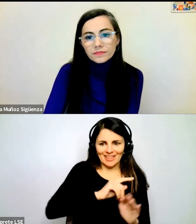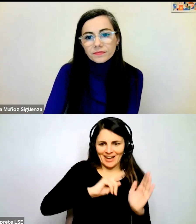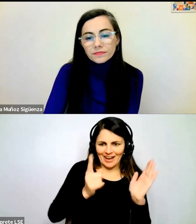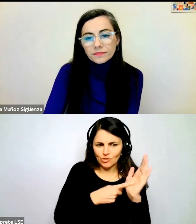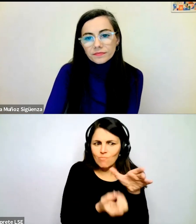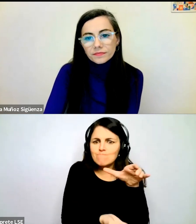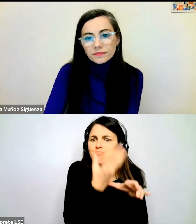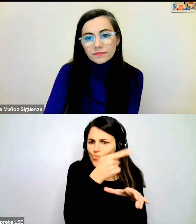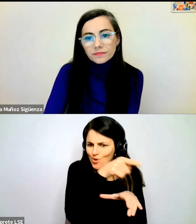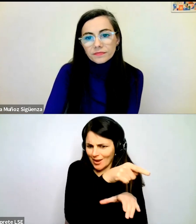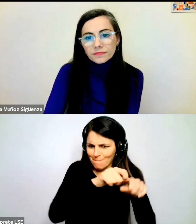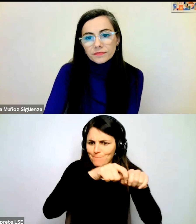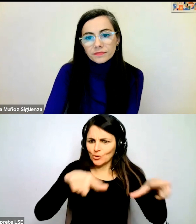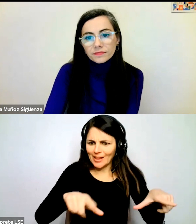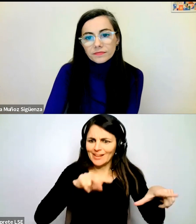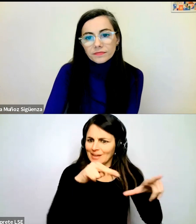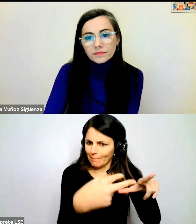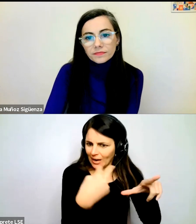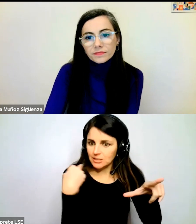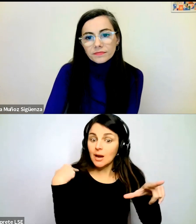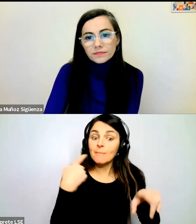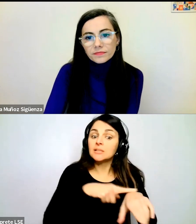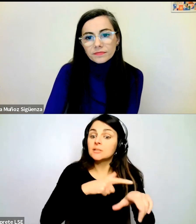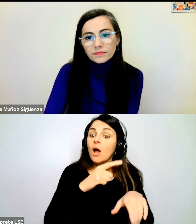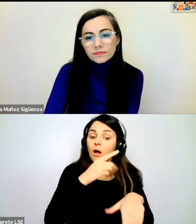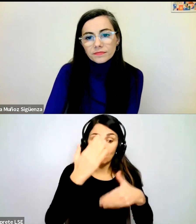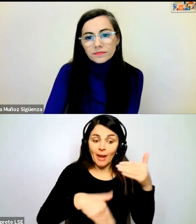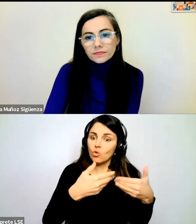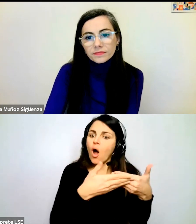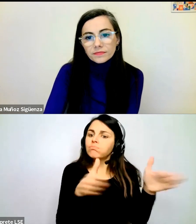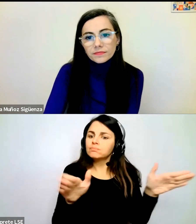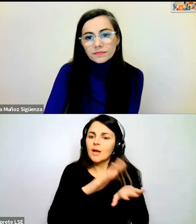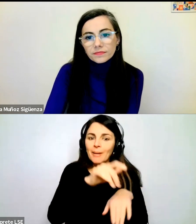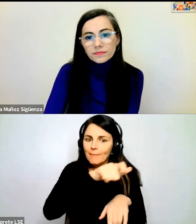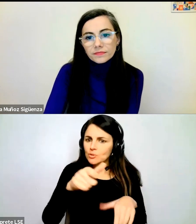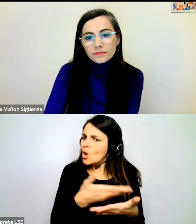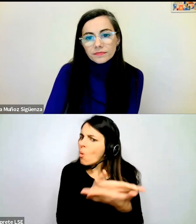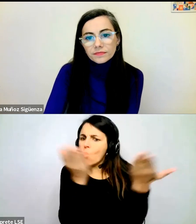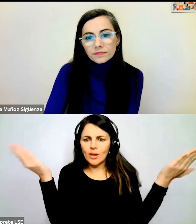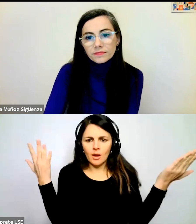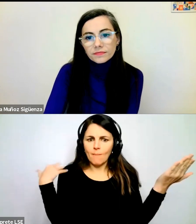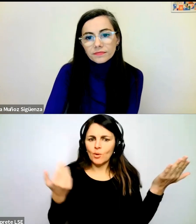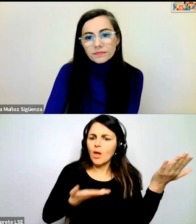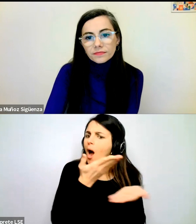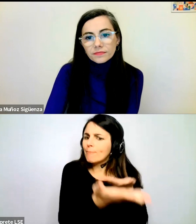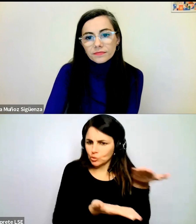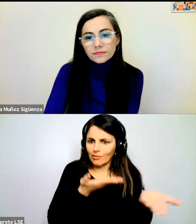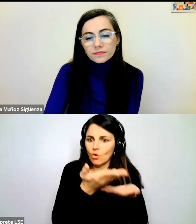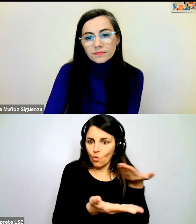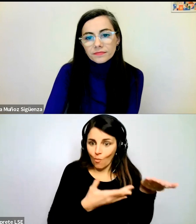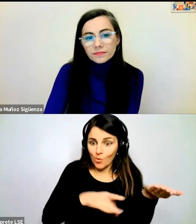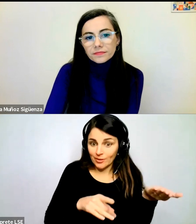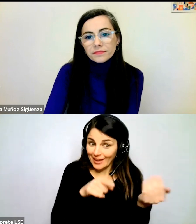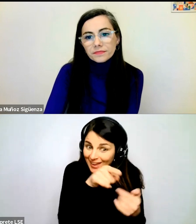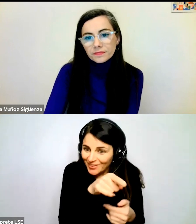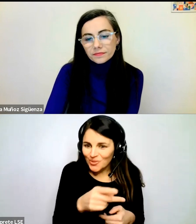las personas podamos hacer las aportaciones que nos interesan. Entonces, es muy interesante que le echéis un ojo para que podáis